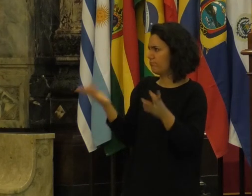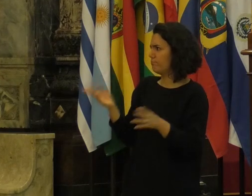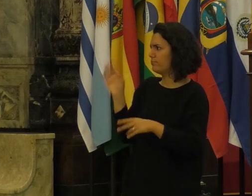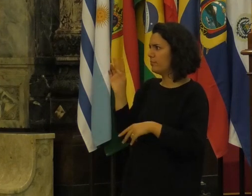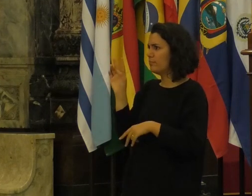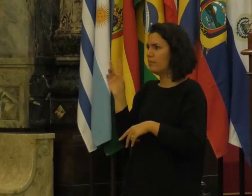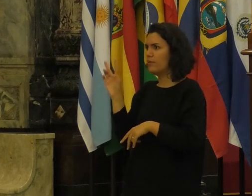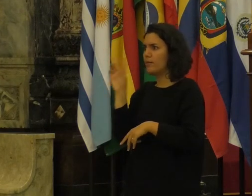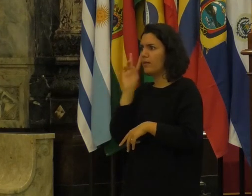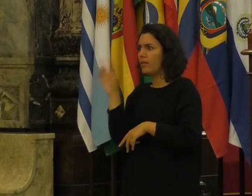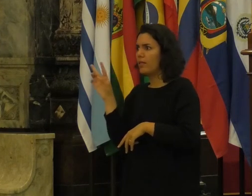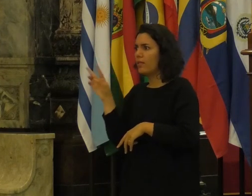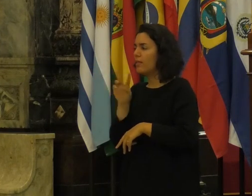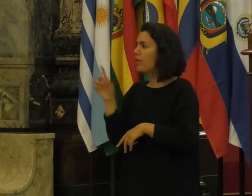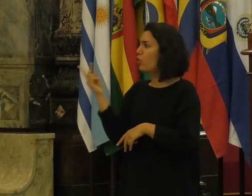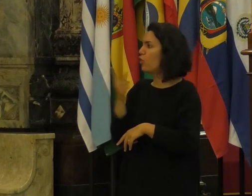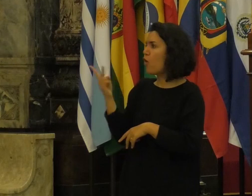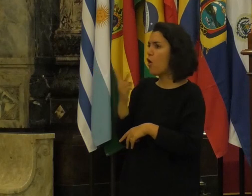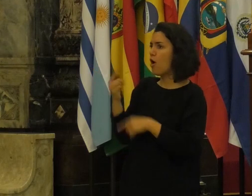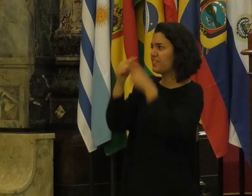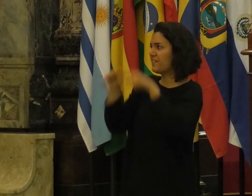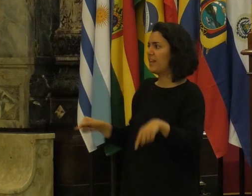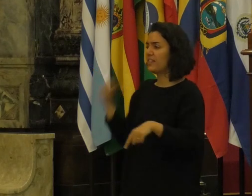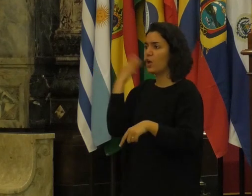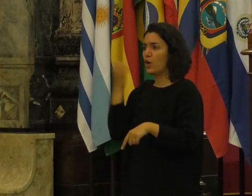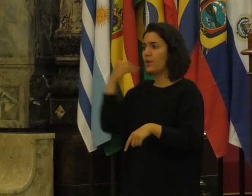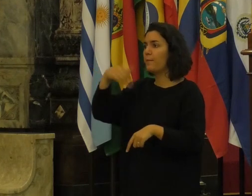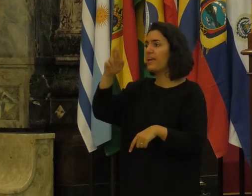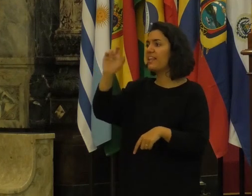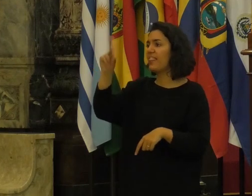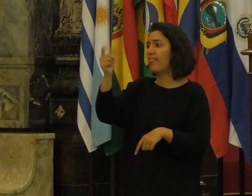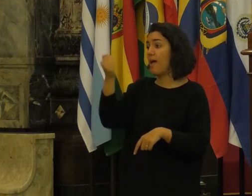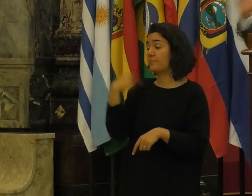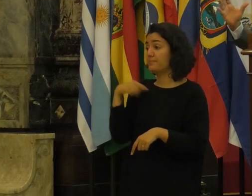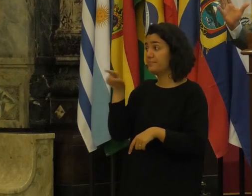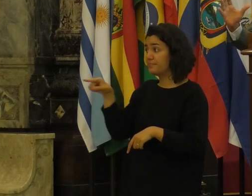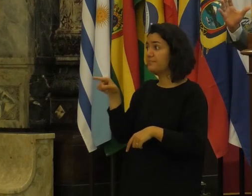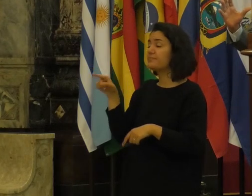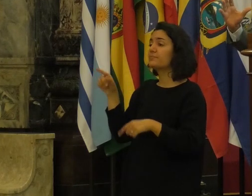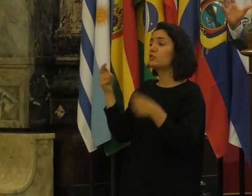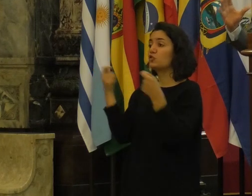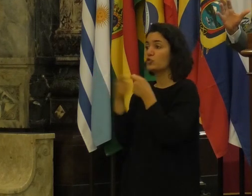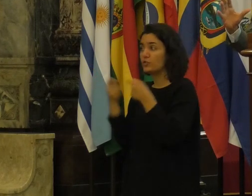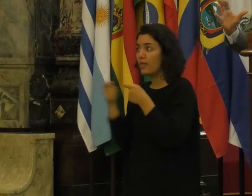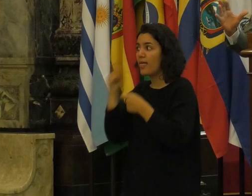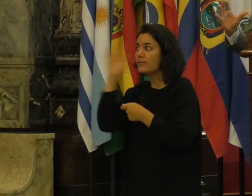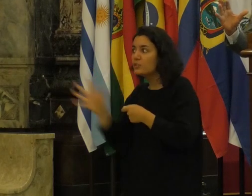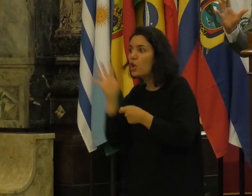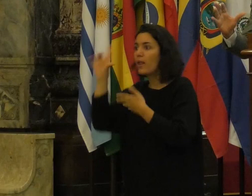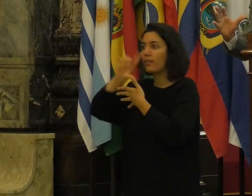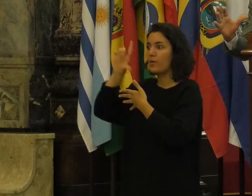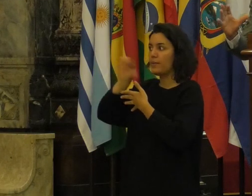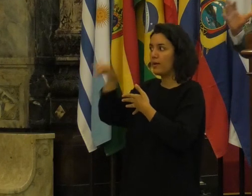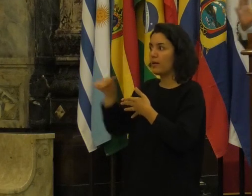Mérida hace menos de un año, de la Sociedad Interamericana de Psicología, y el de Córdoba de la